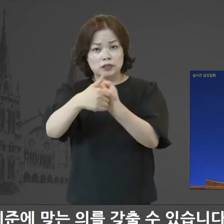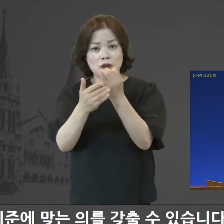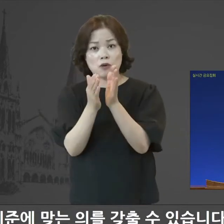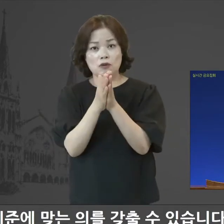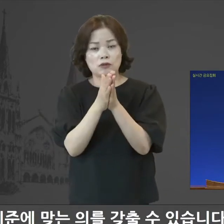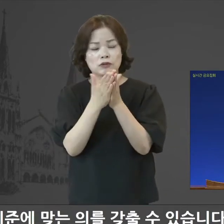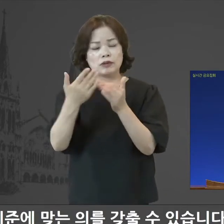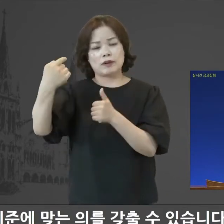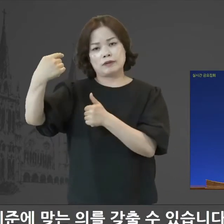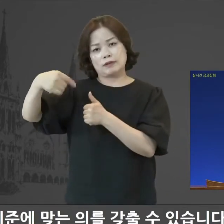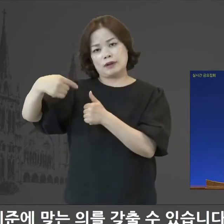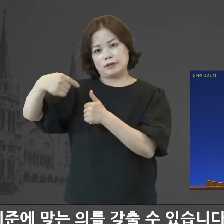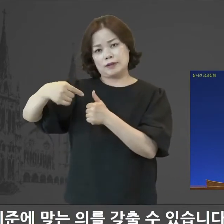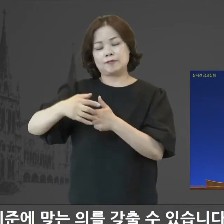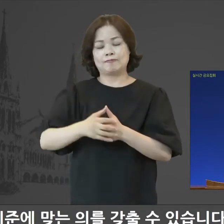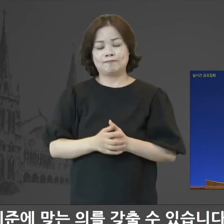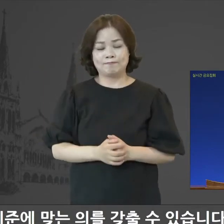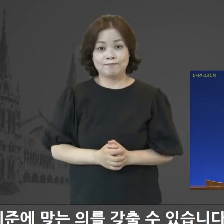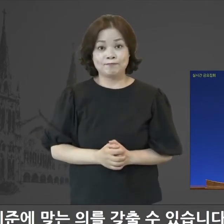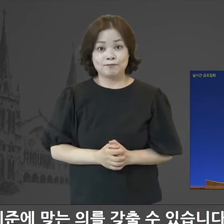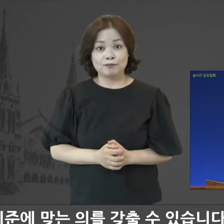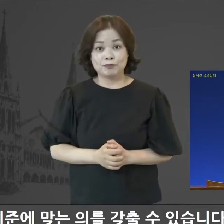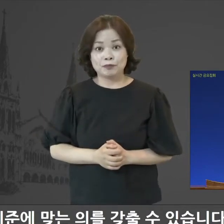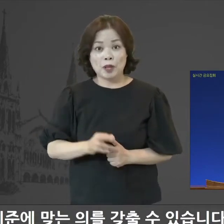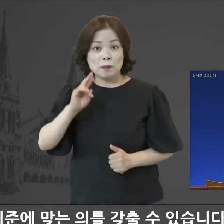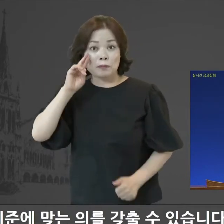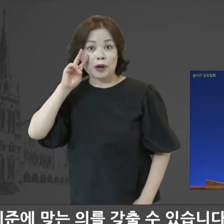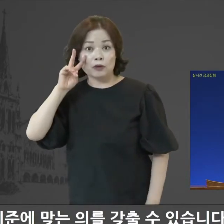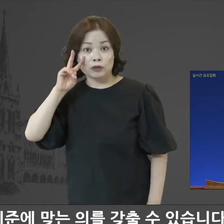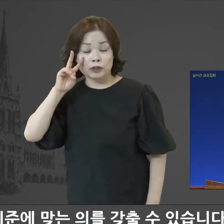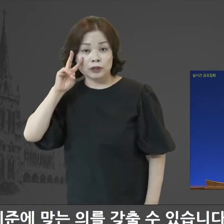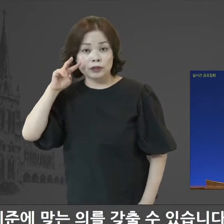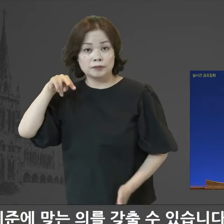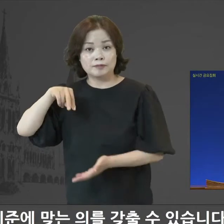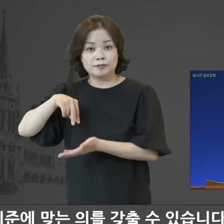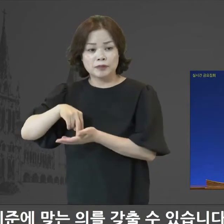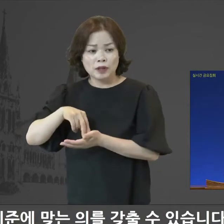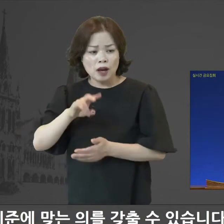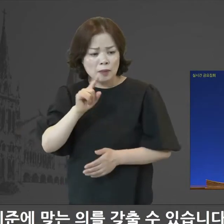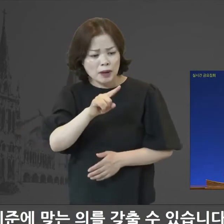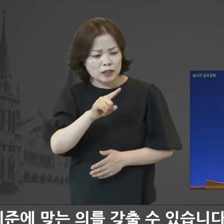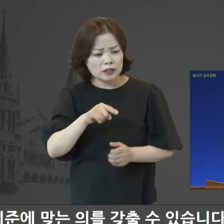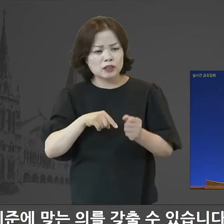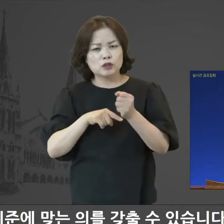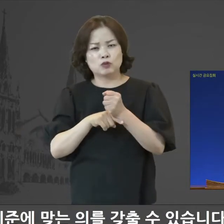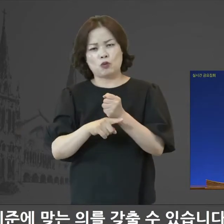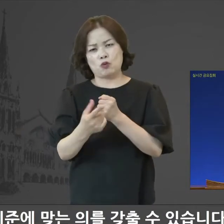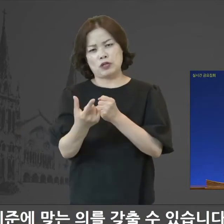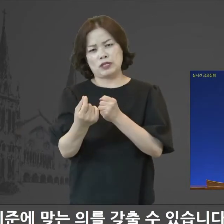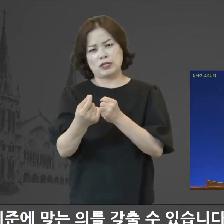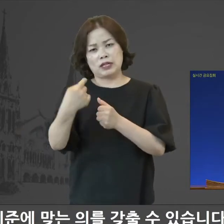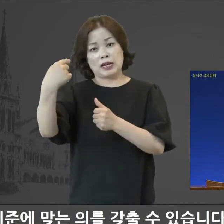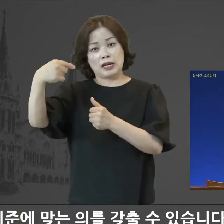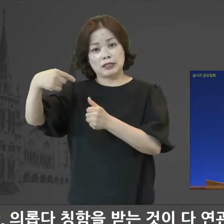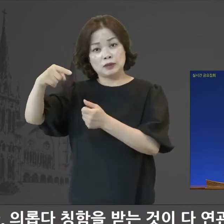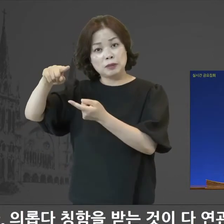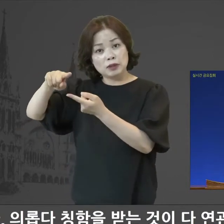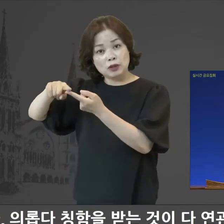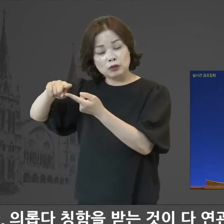성경의 가르침이라는 거죠. 바울이 아마 이 논리도, 이